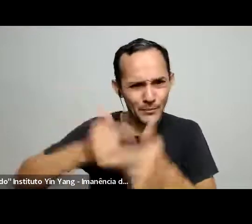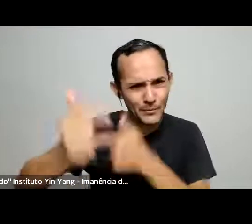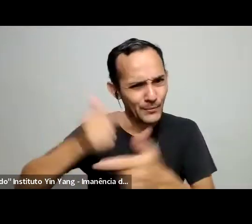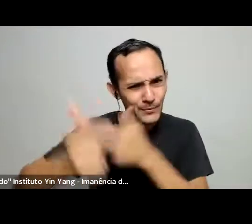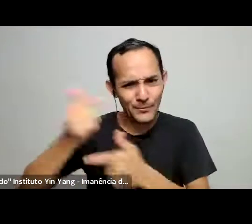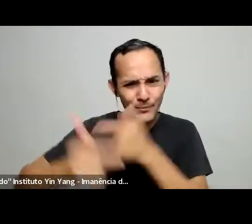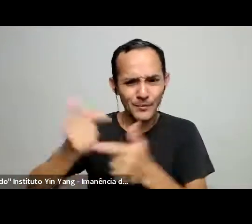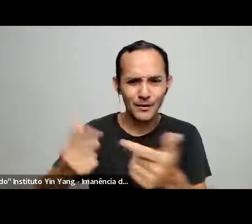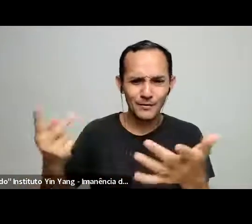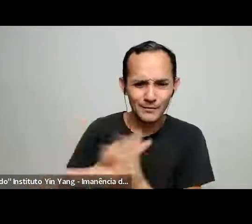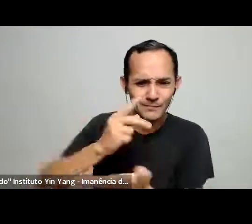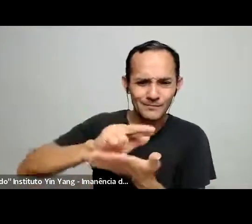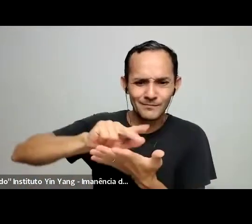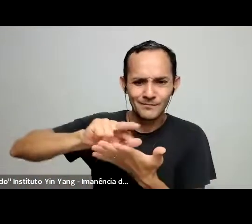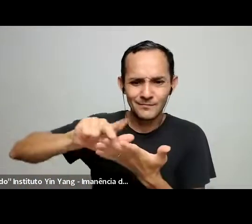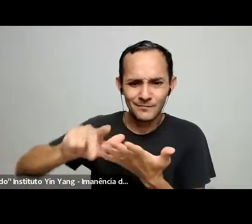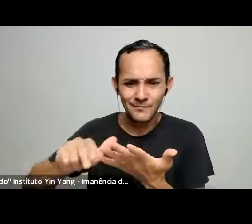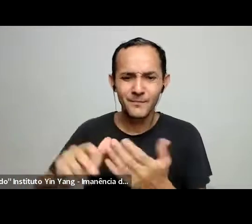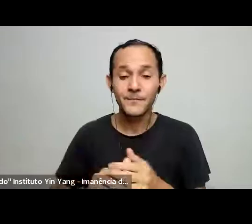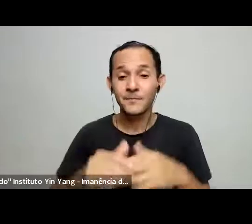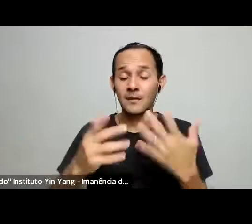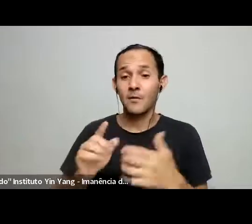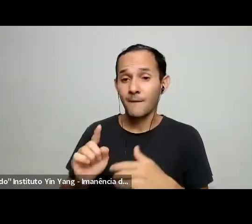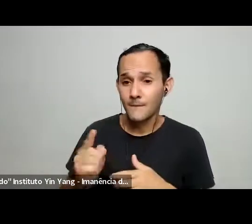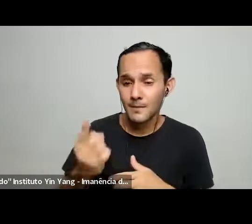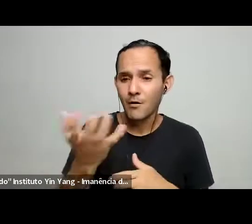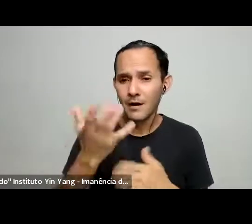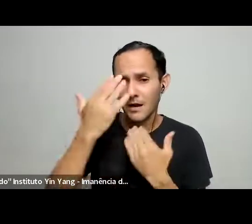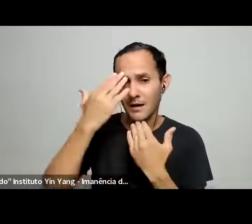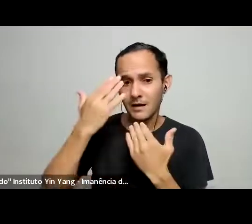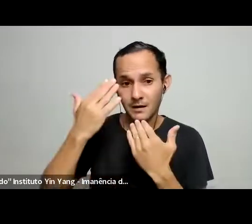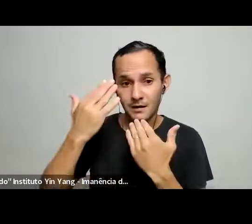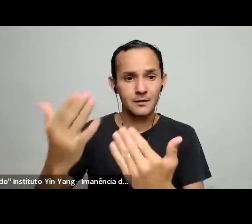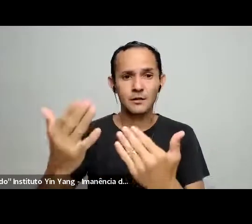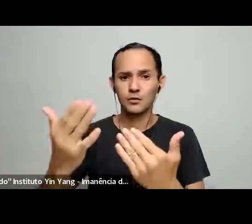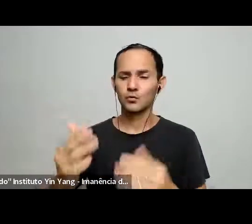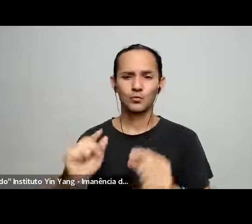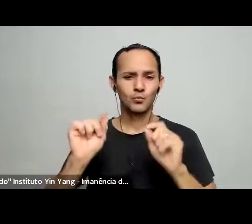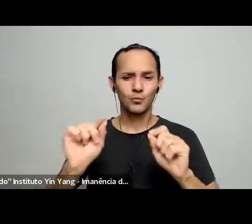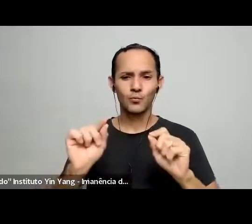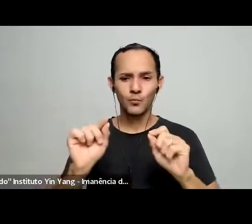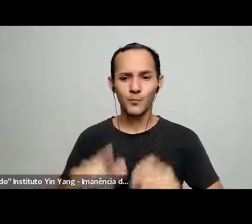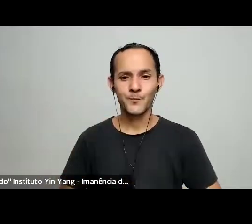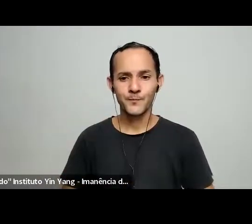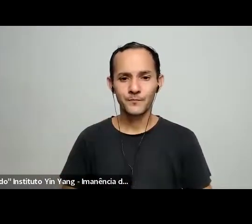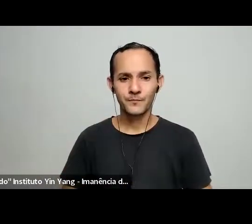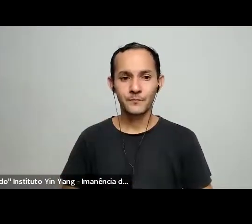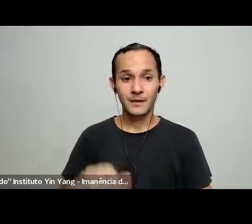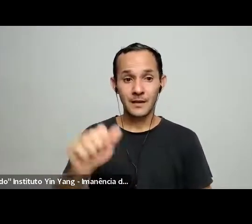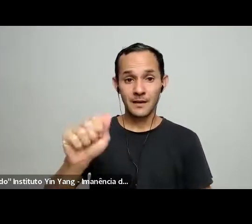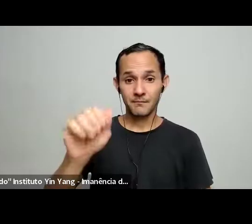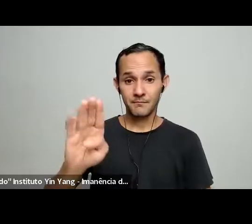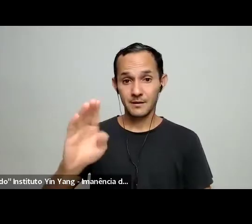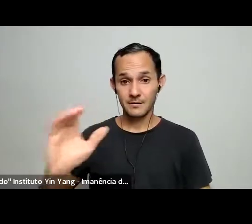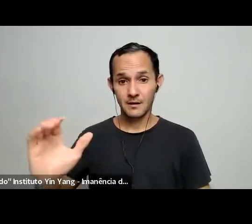muitas realizações, e eu queria, em primeiro momento, agradecer a ABC,